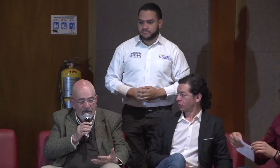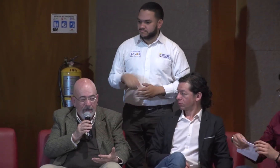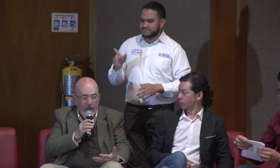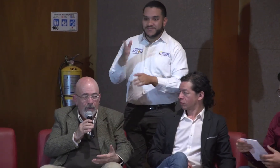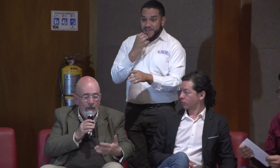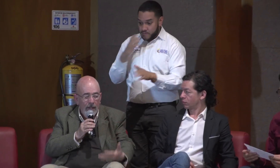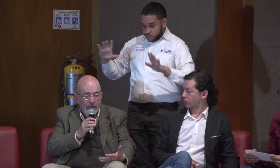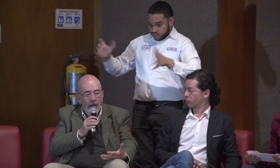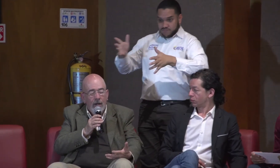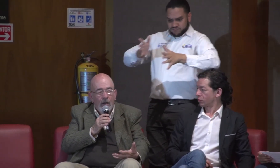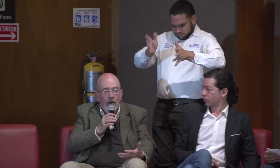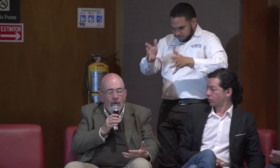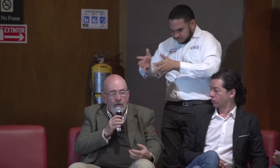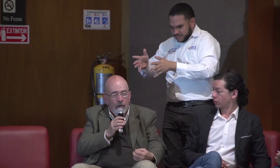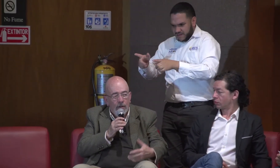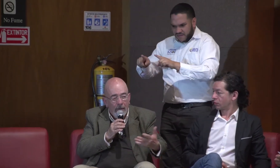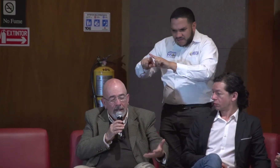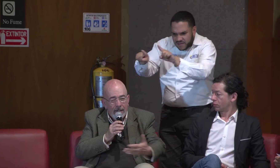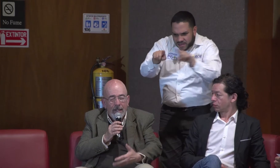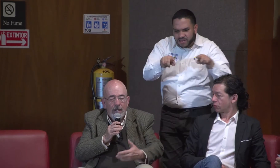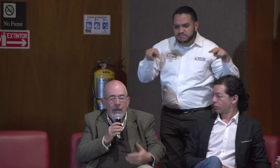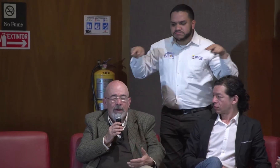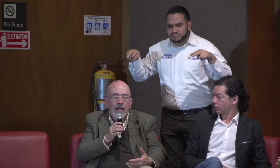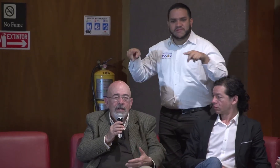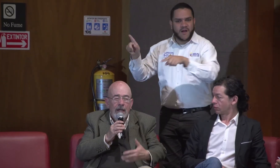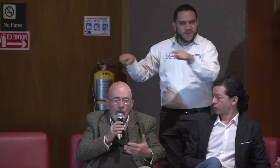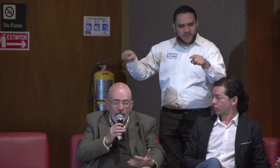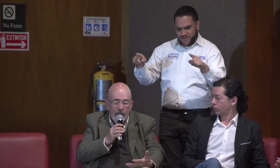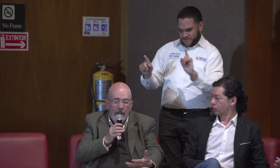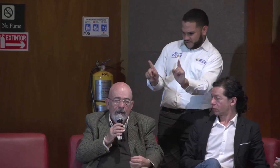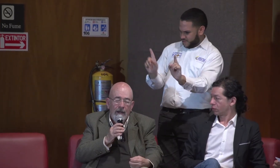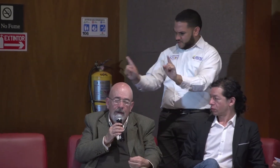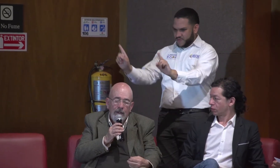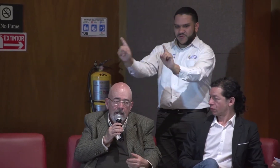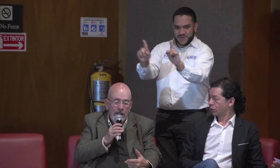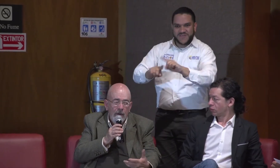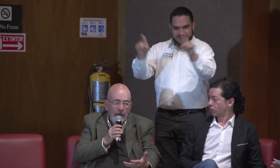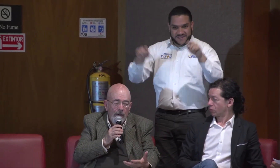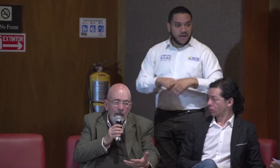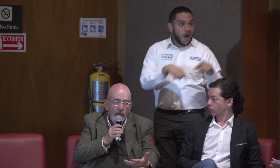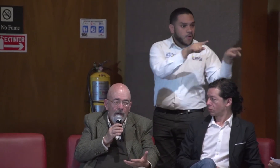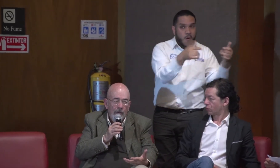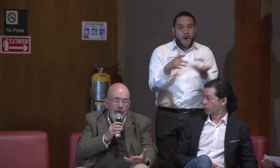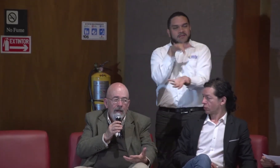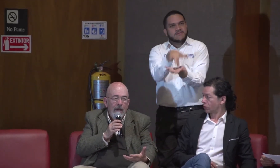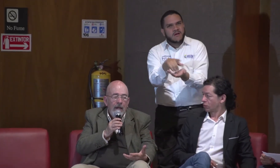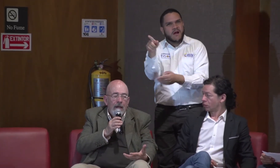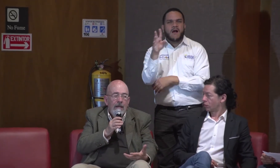señas, que ustedes, los hablantes que han estado aquí presentes y que no entienden la lengua de señas seguramente habrán